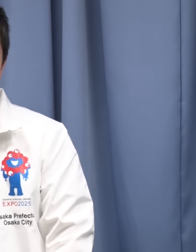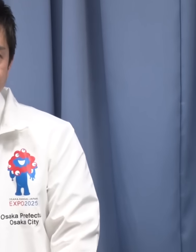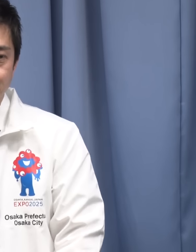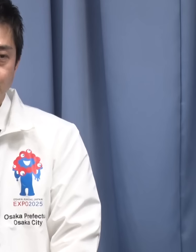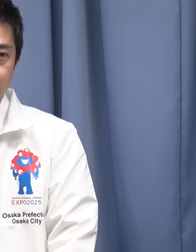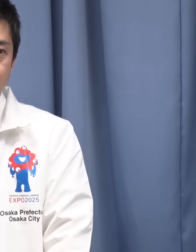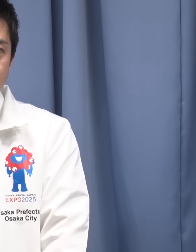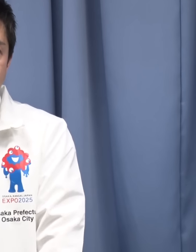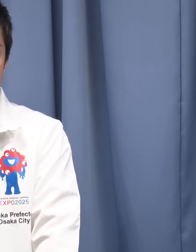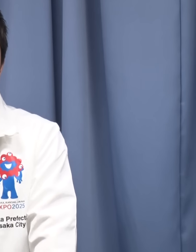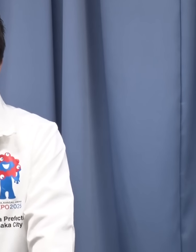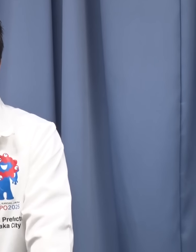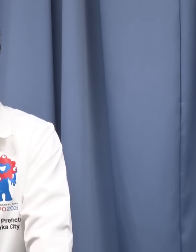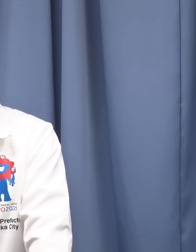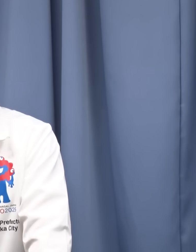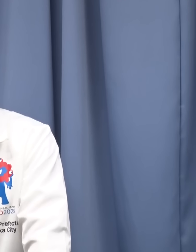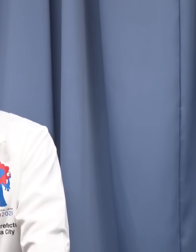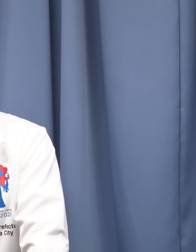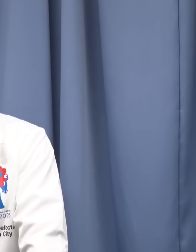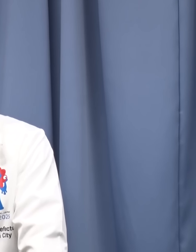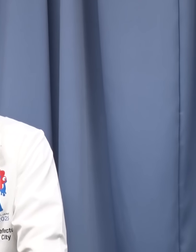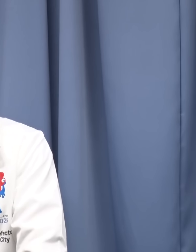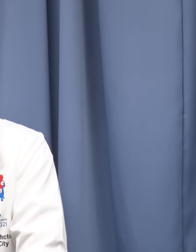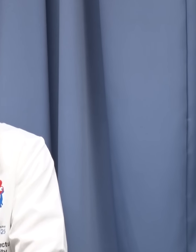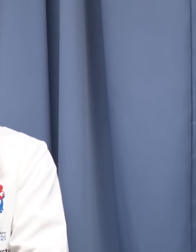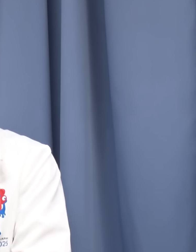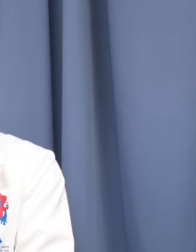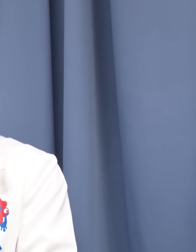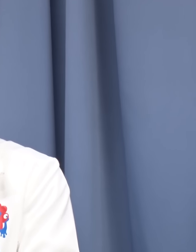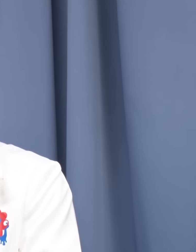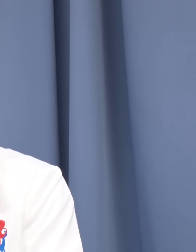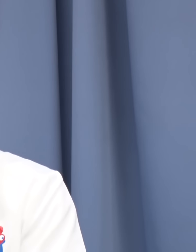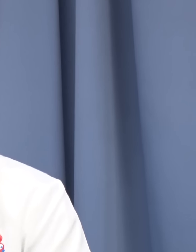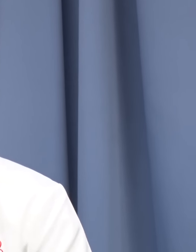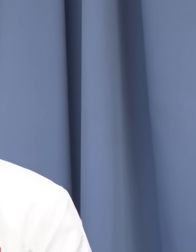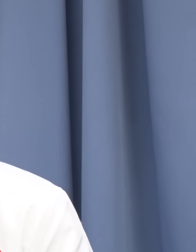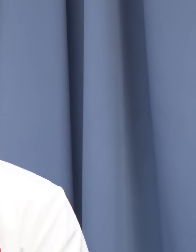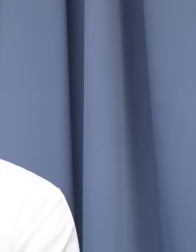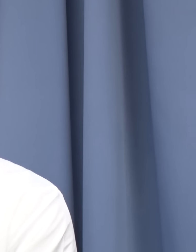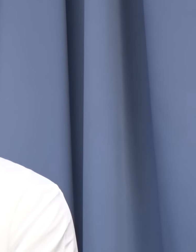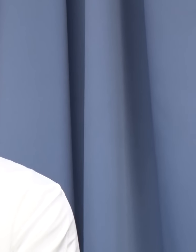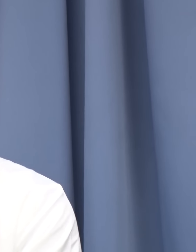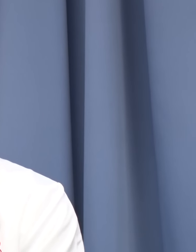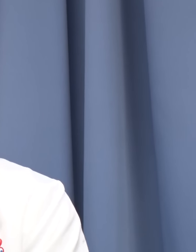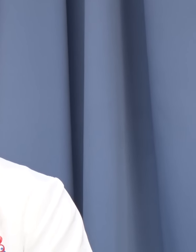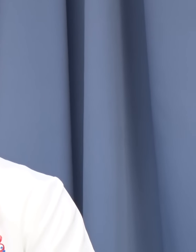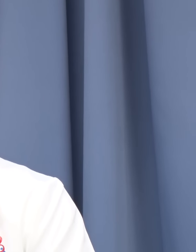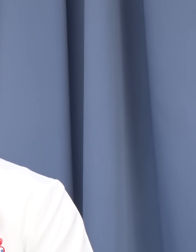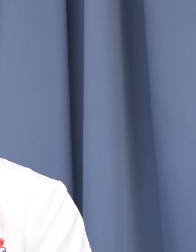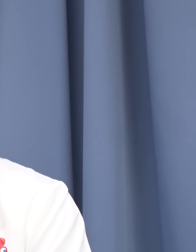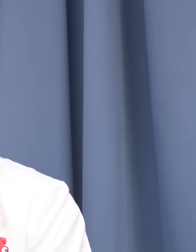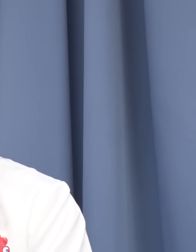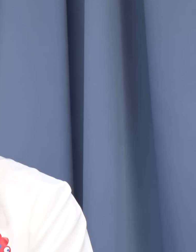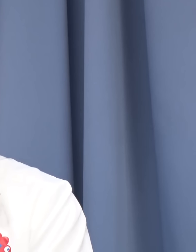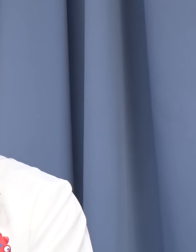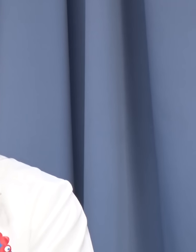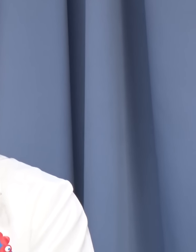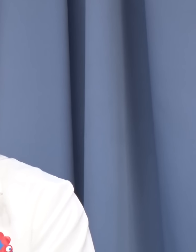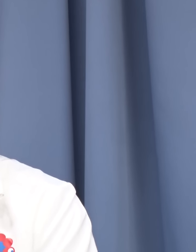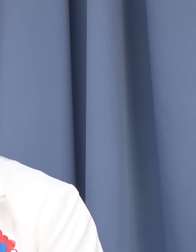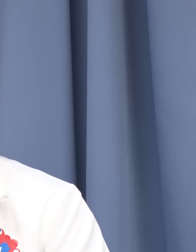そのことでその大阪以外での党勢拡大にまあどういった影響があるとお感じでしょうか。 まあ、党勢拡大は後からついてくるもので、まずは山下